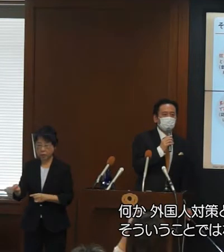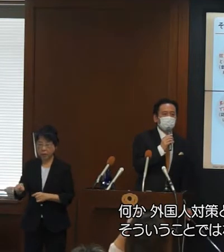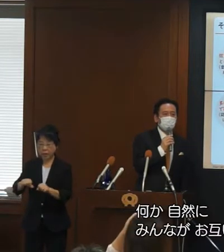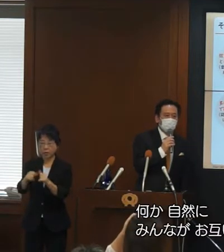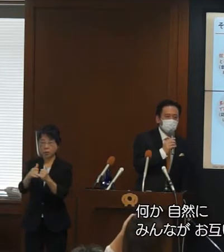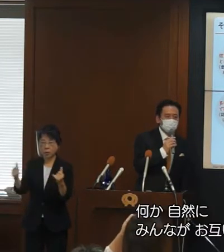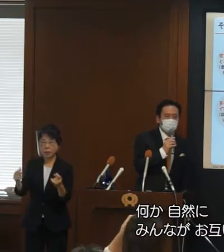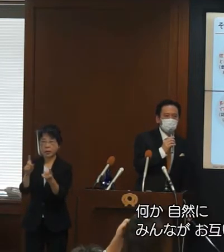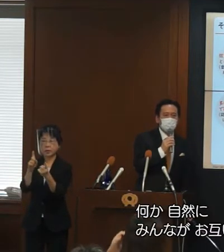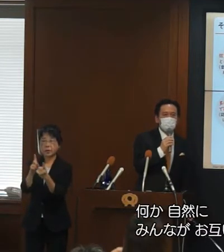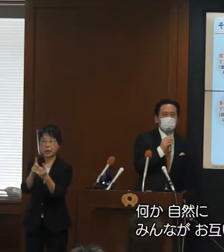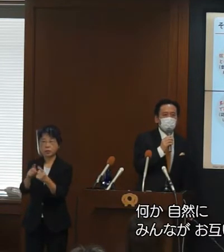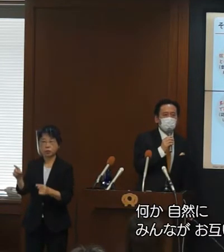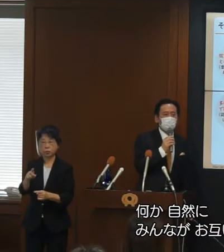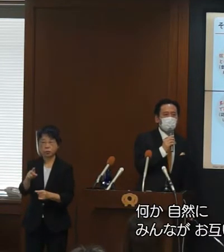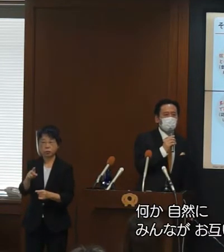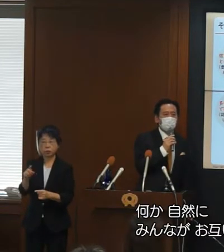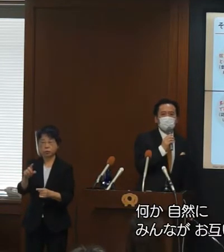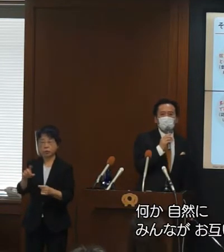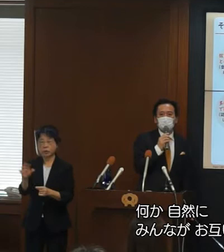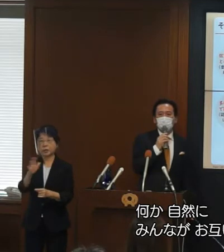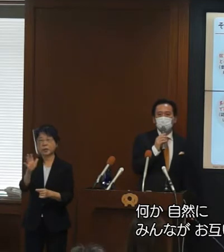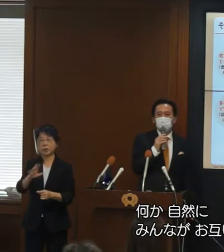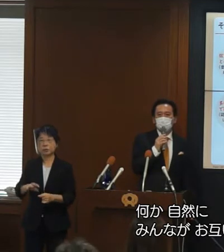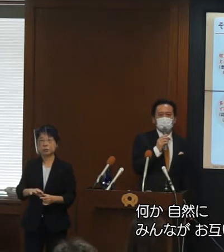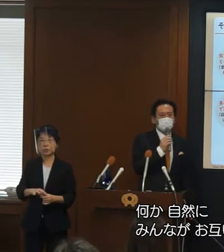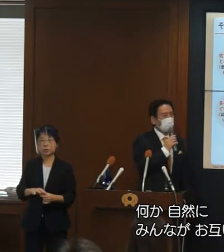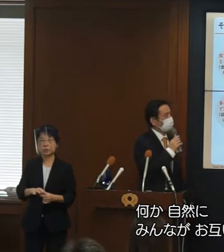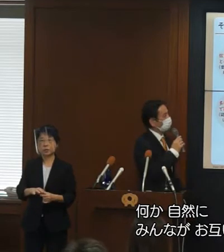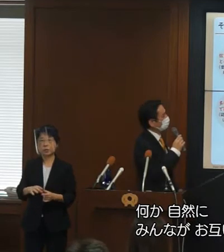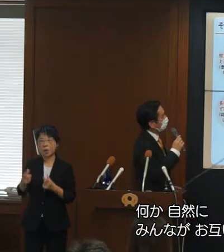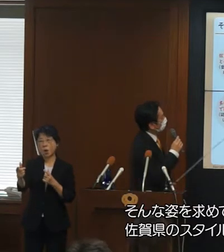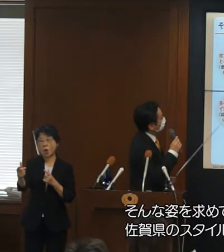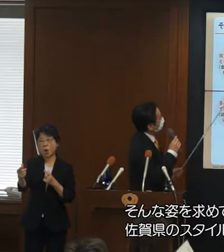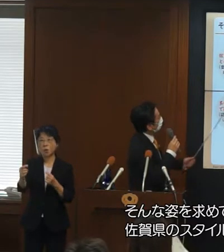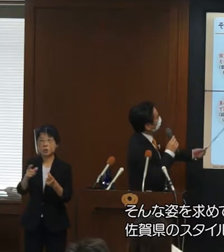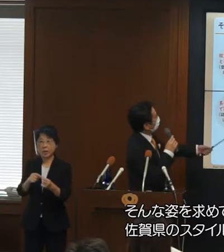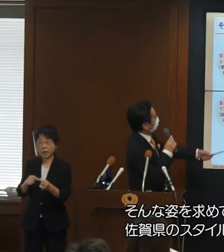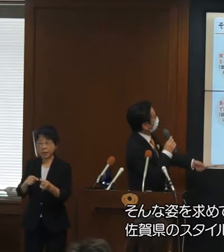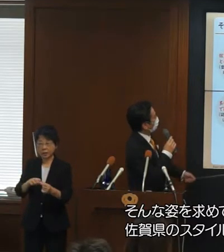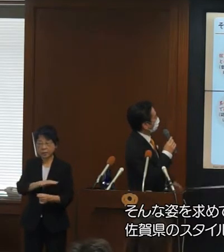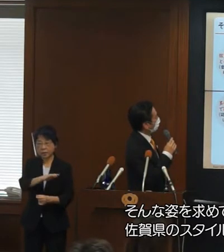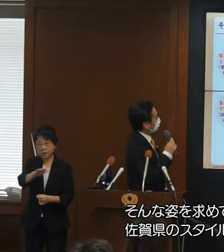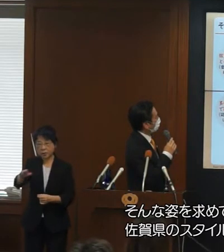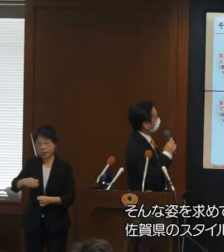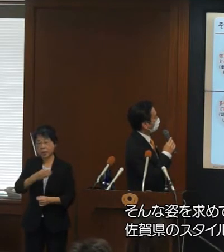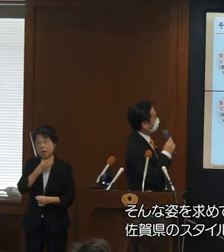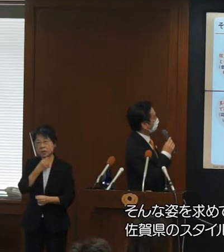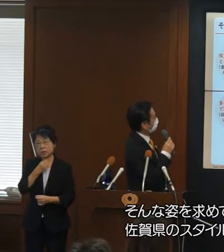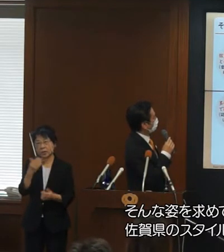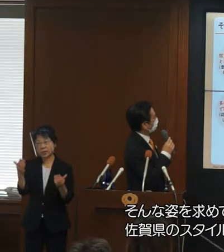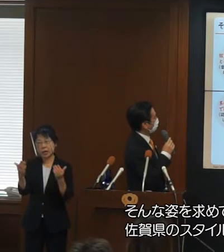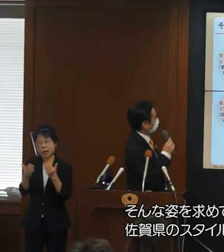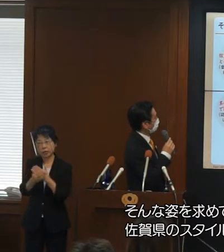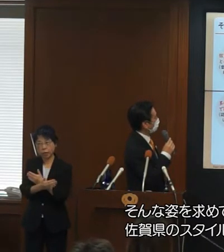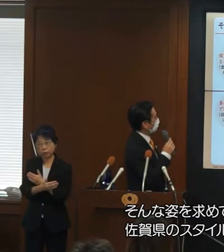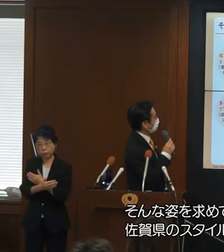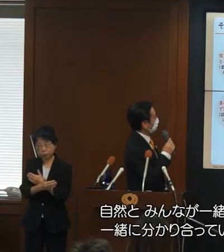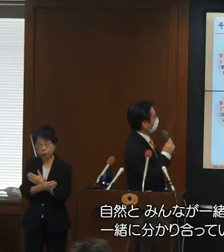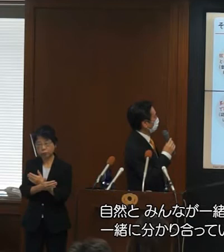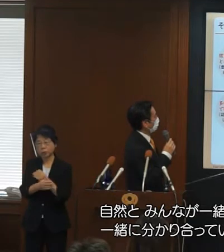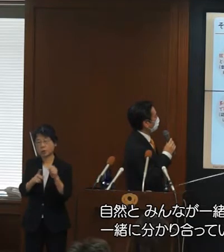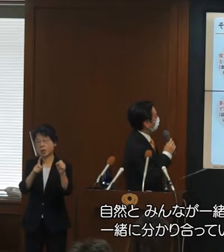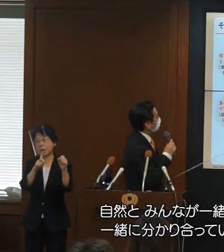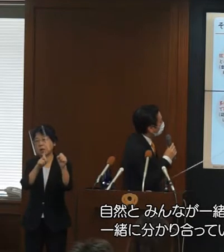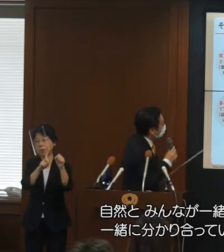ことではなくて、なんか自然にみんながお互い幸せになるような、そんな姿を求めていきたいというのが佐賀県のスタイルであります